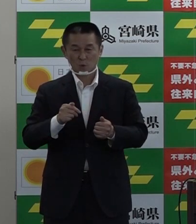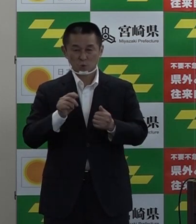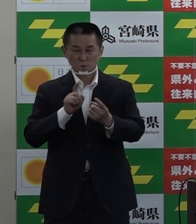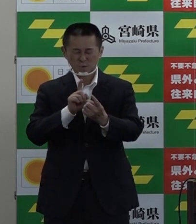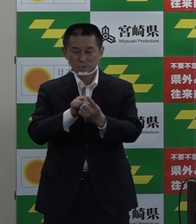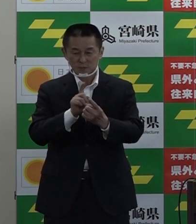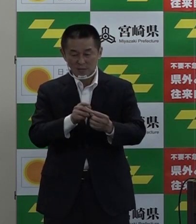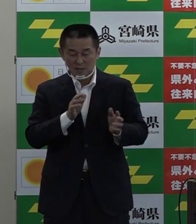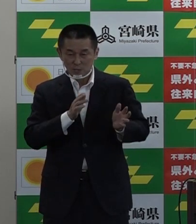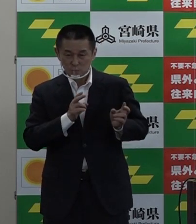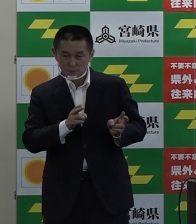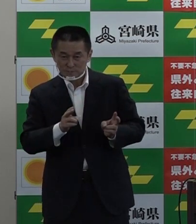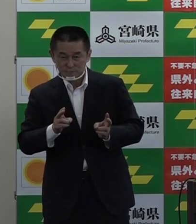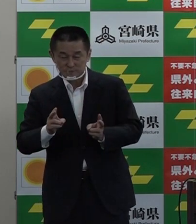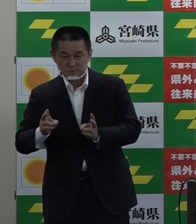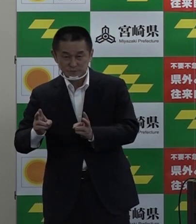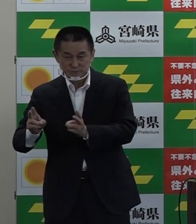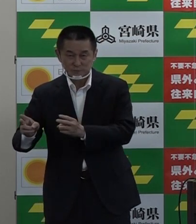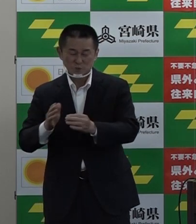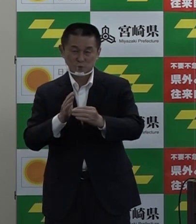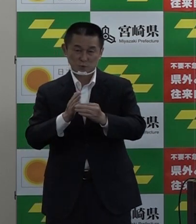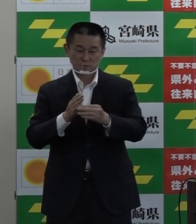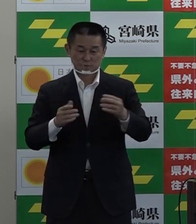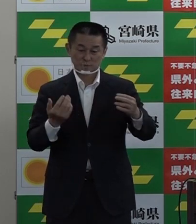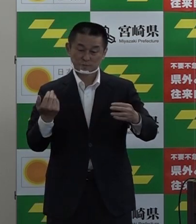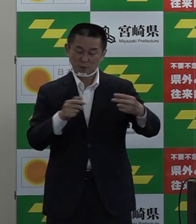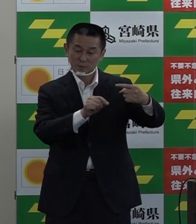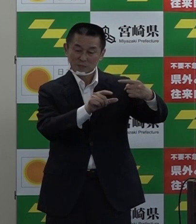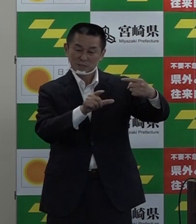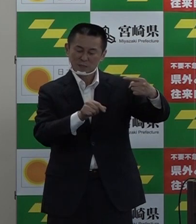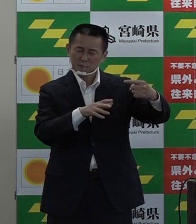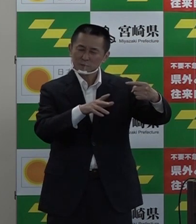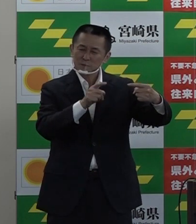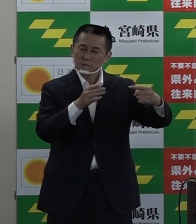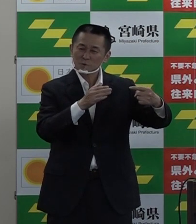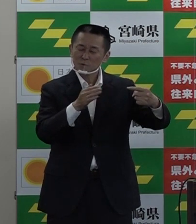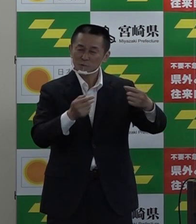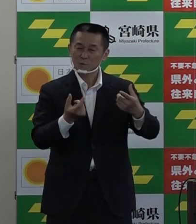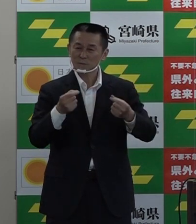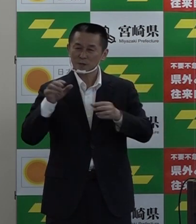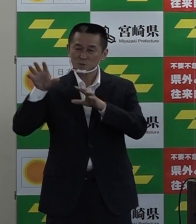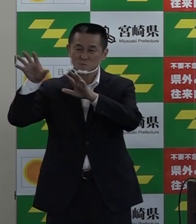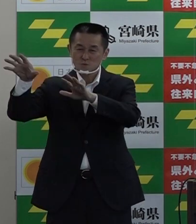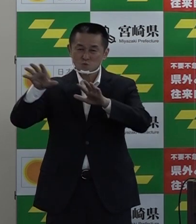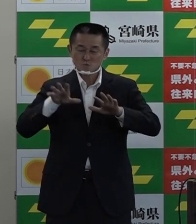めているということ、まさに1月の初めの状況と同じような、